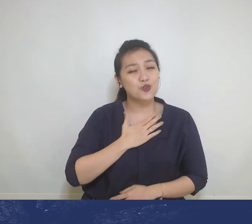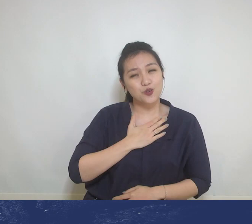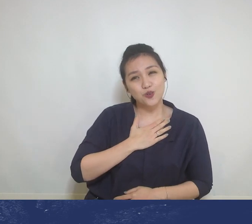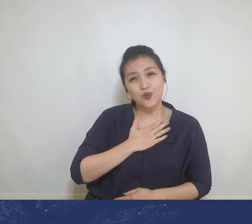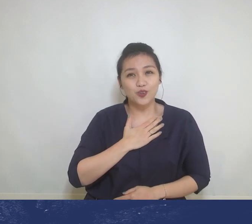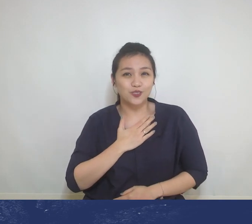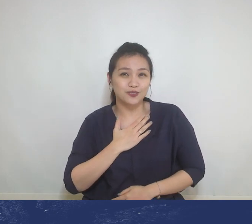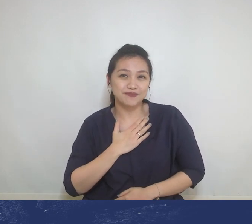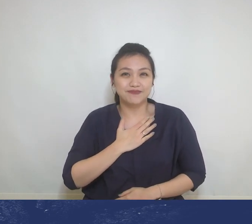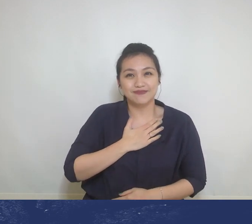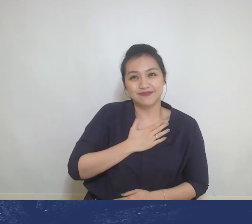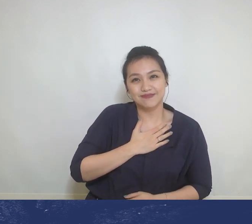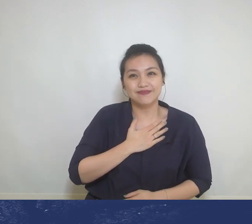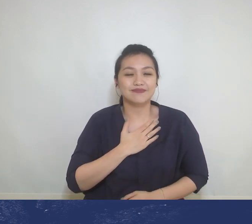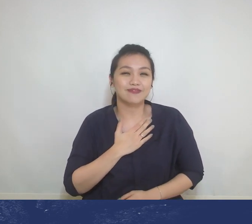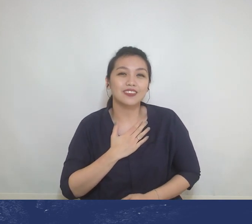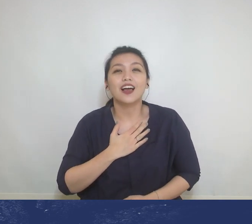inilah rinduku.